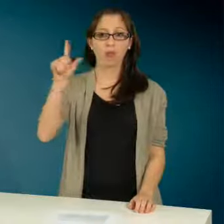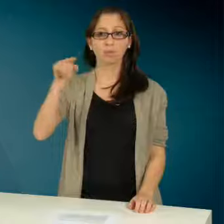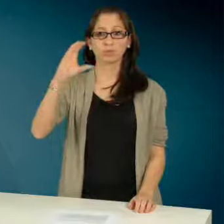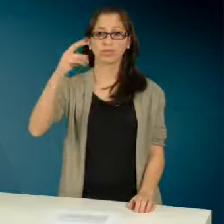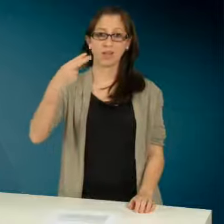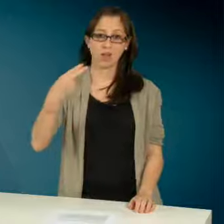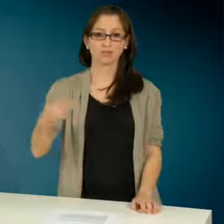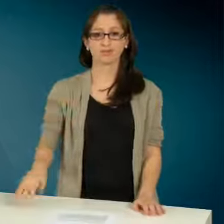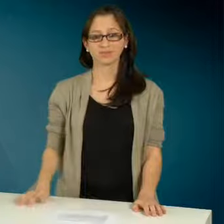www.lookandroll.ch.